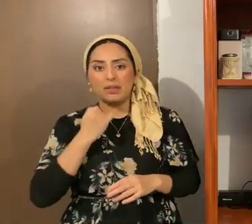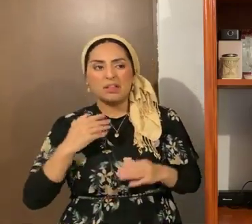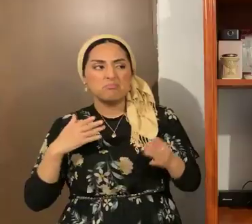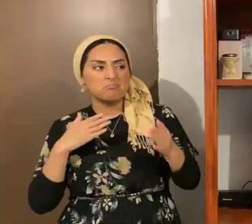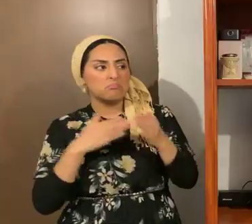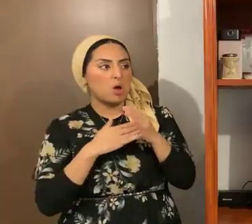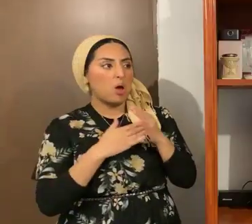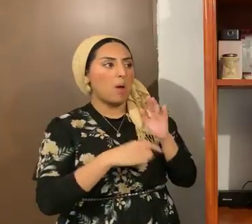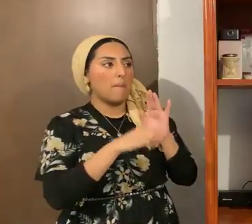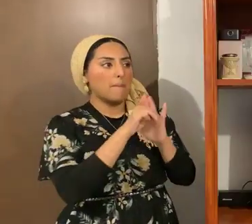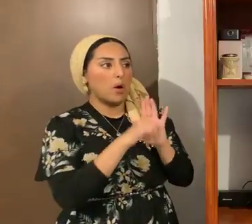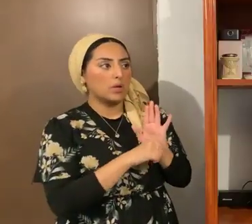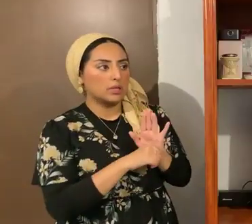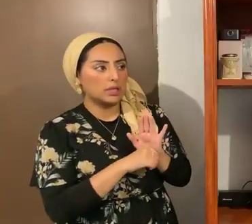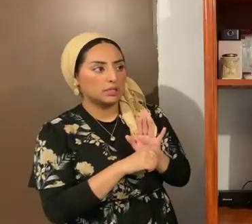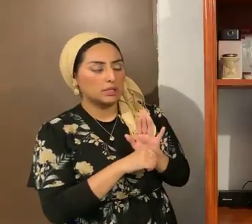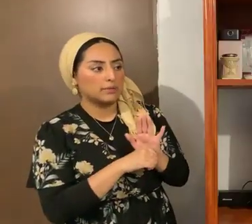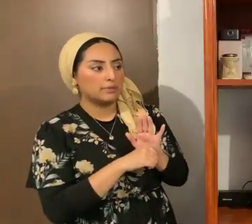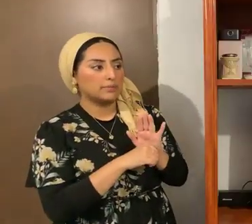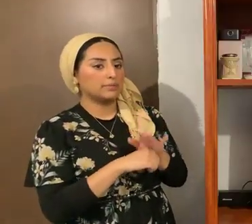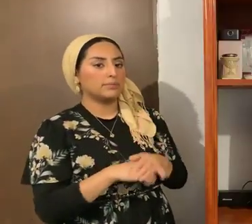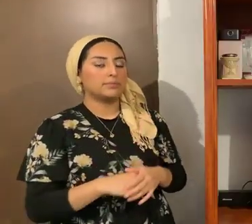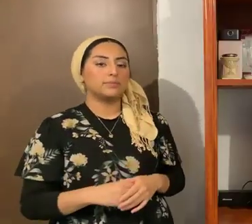quejilá en contra de Moshe.